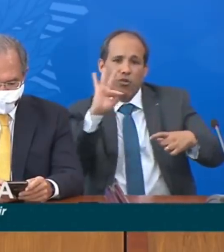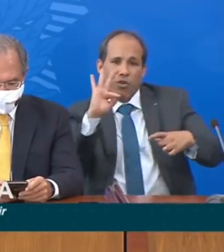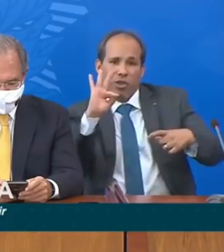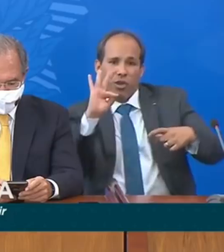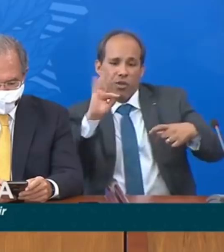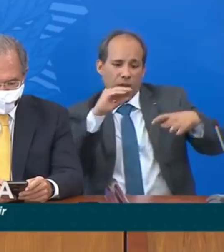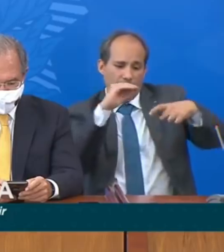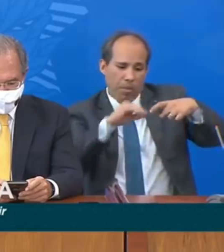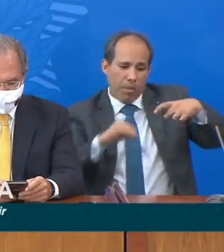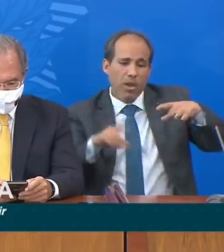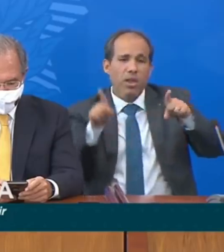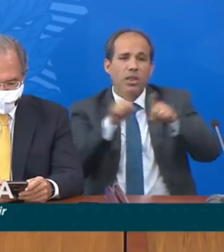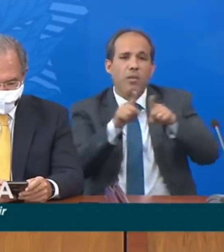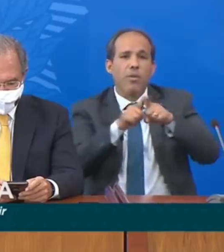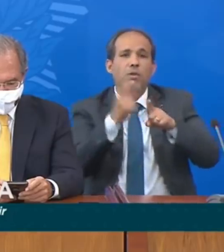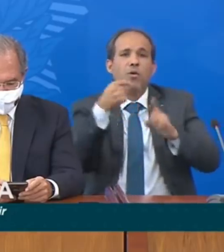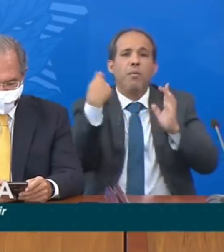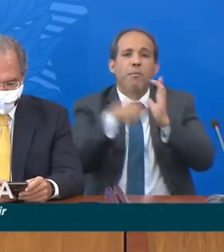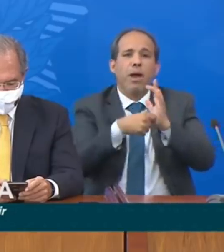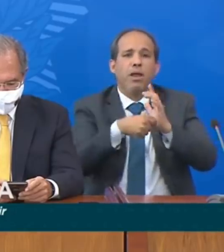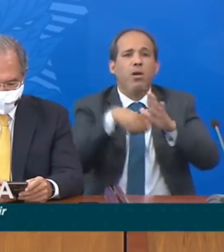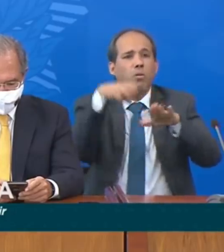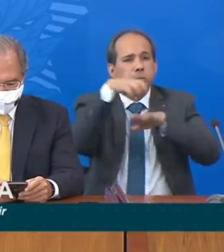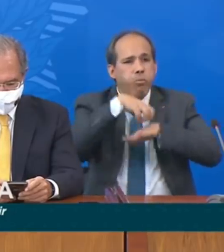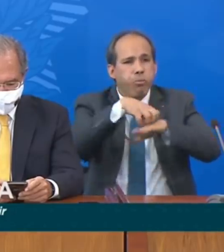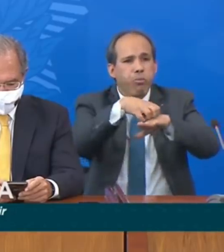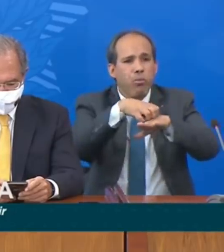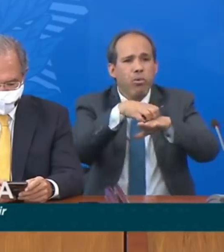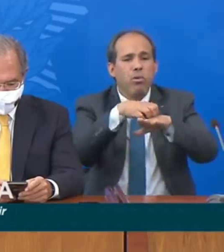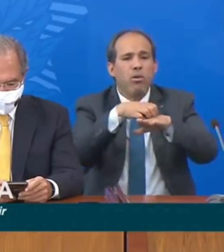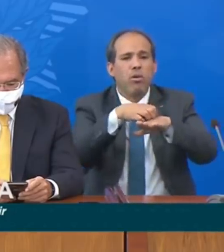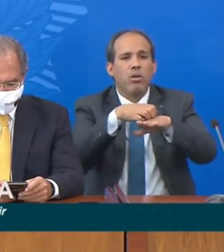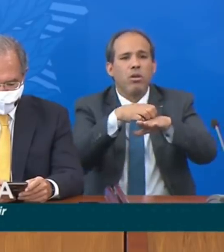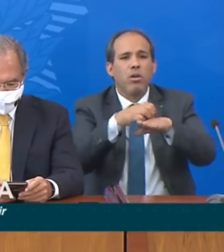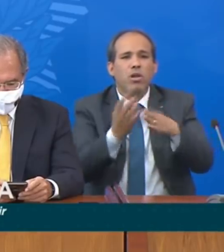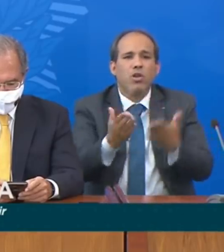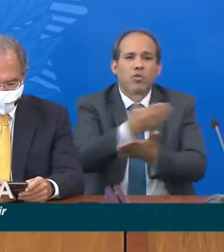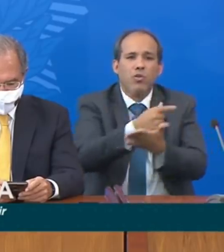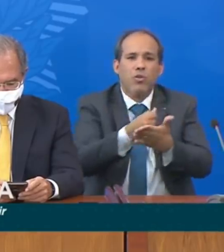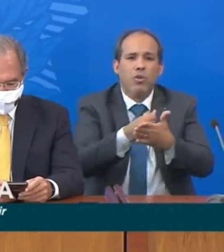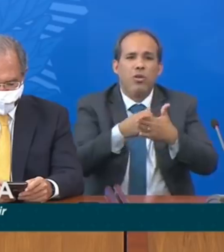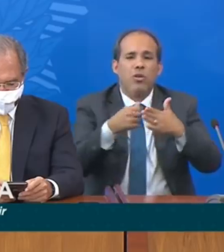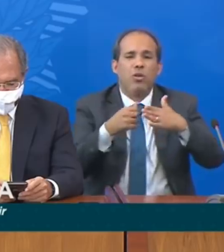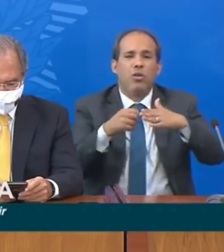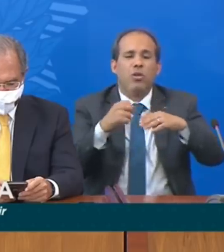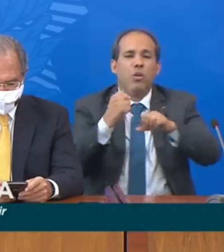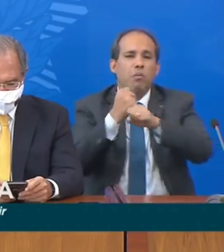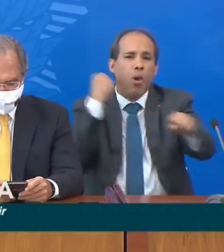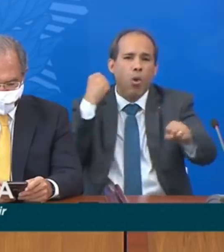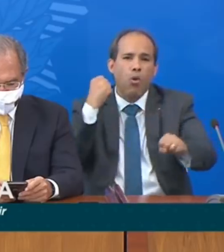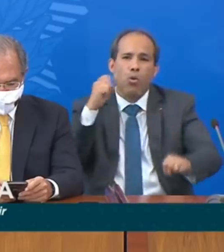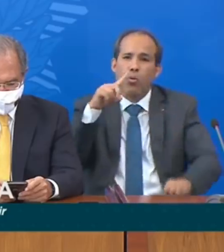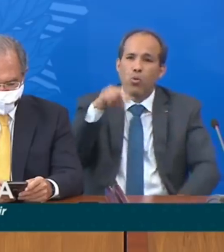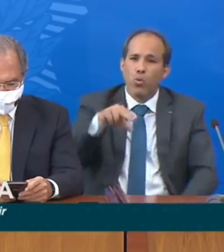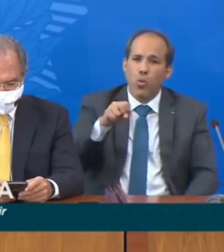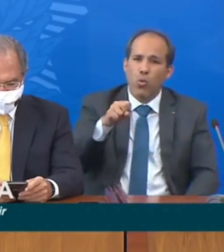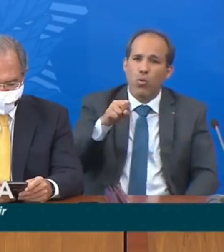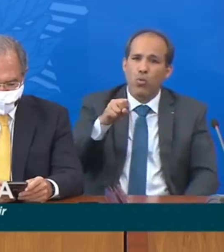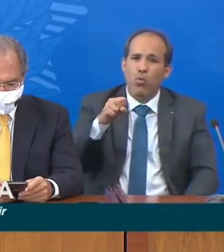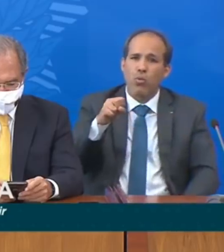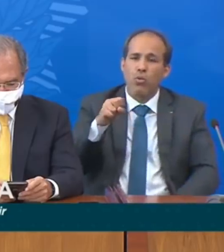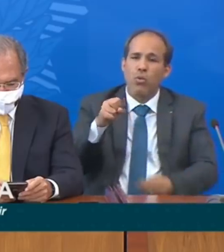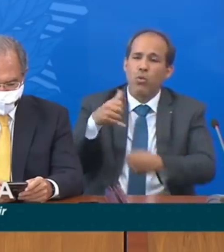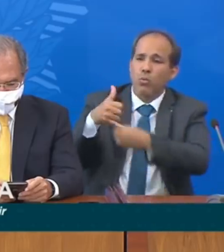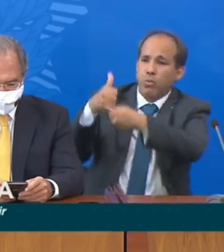da distribuição e da margem de lucro dos donos de postos de gasolina. É um bom começo